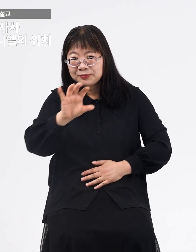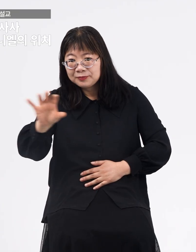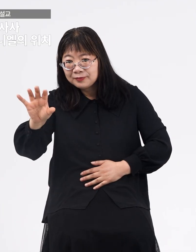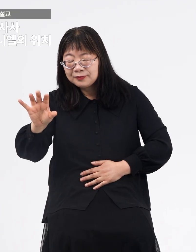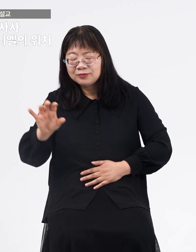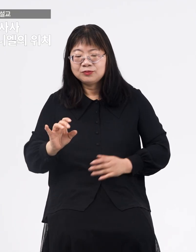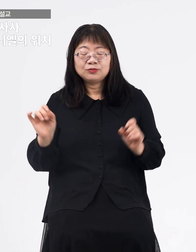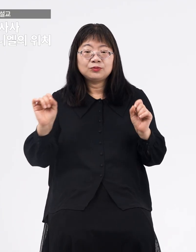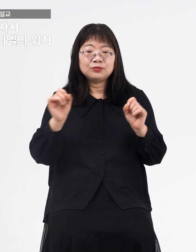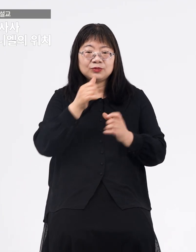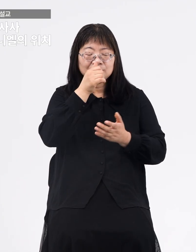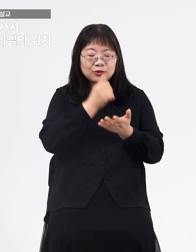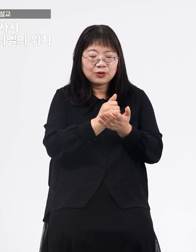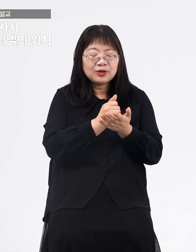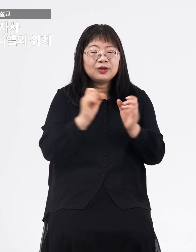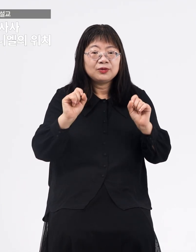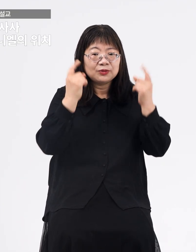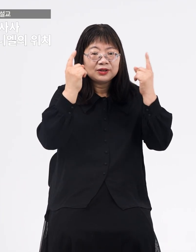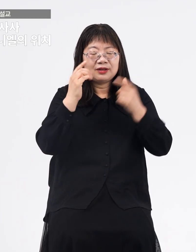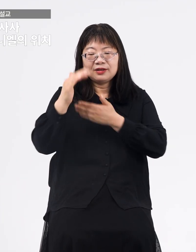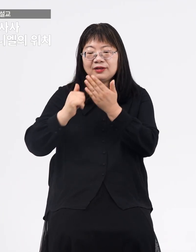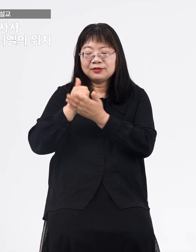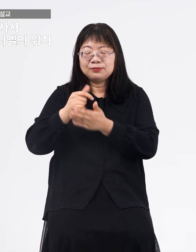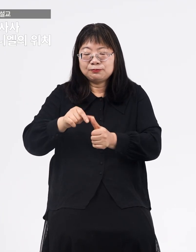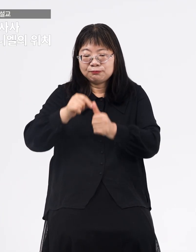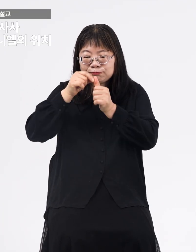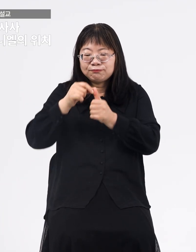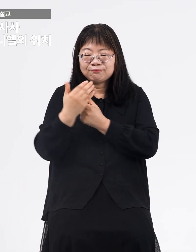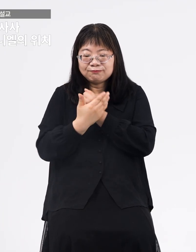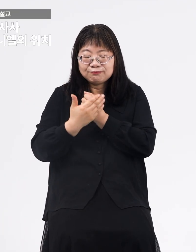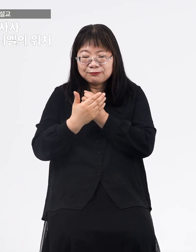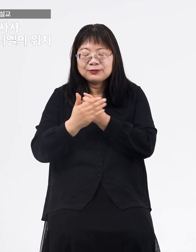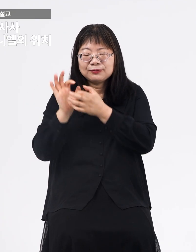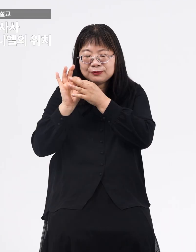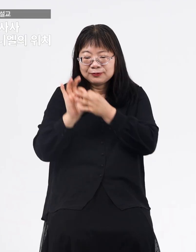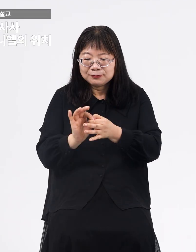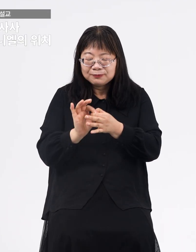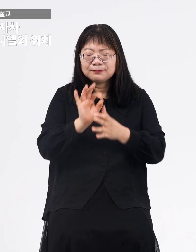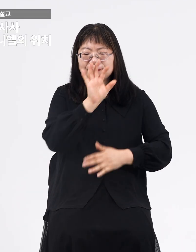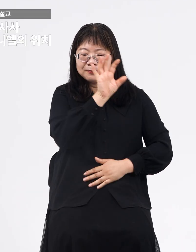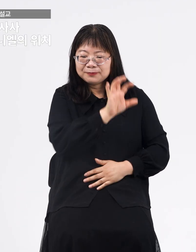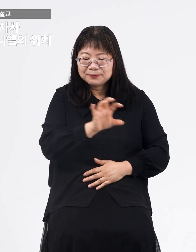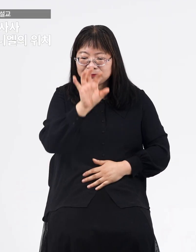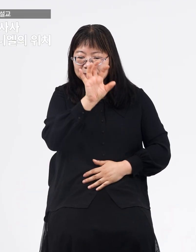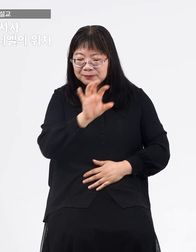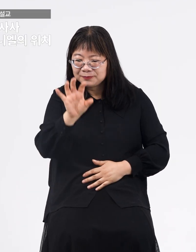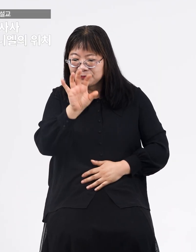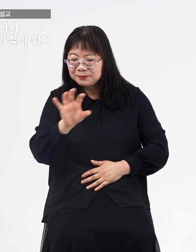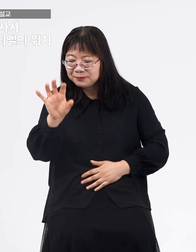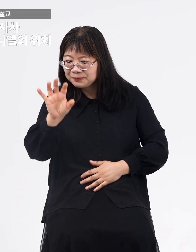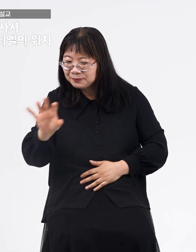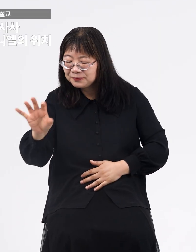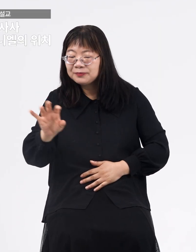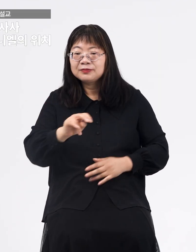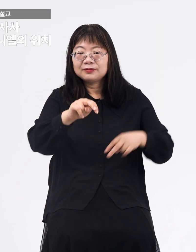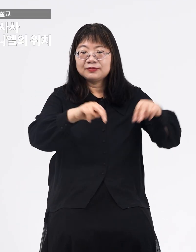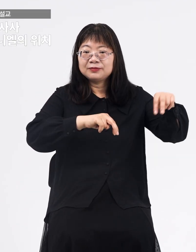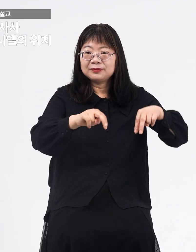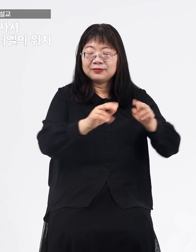더불어 하나님의 구원과 은혜도 순환이 됩니다. 이게 사사기